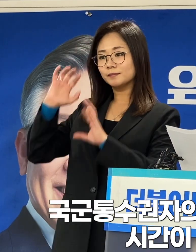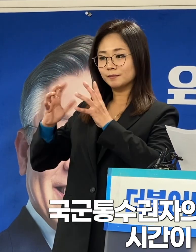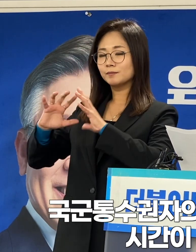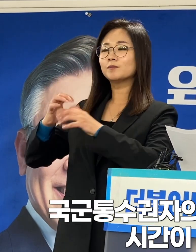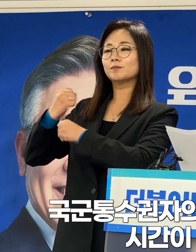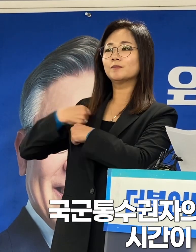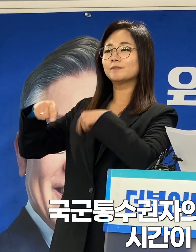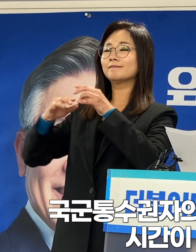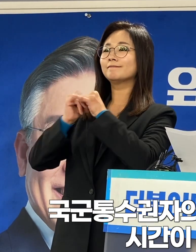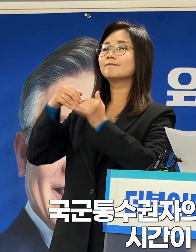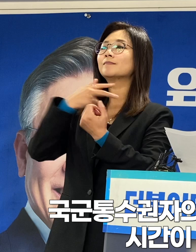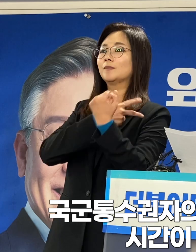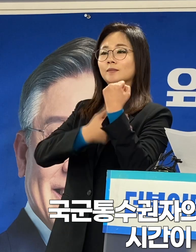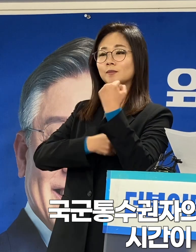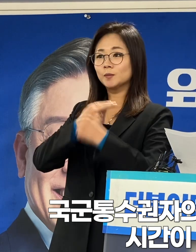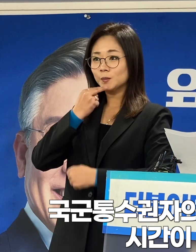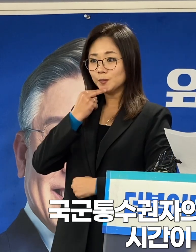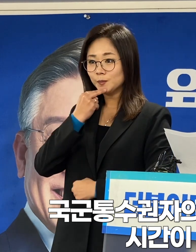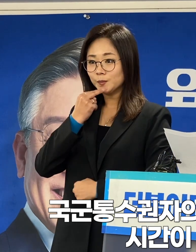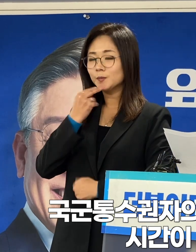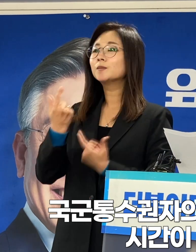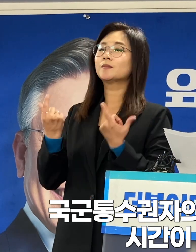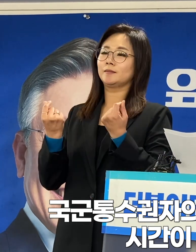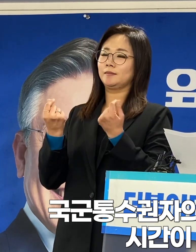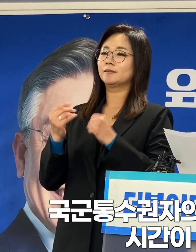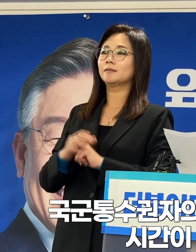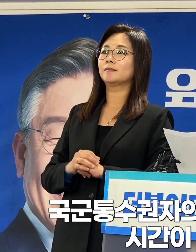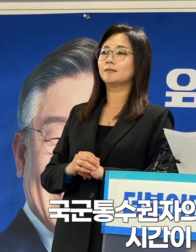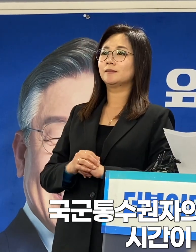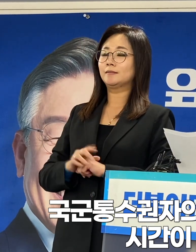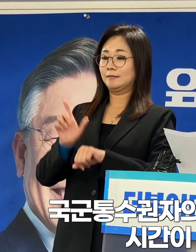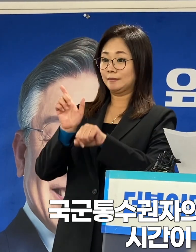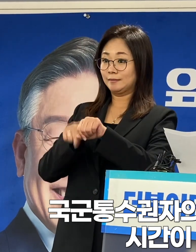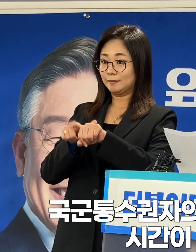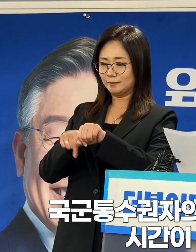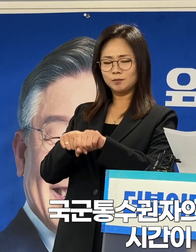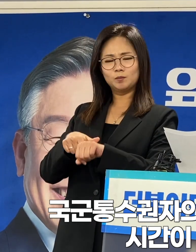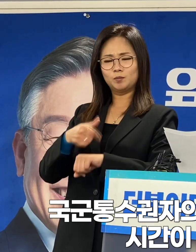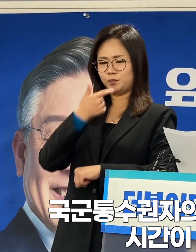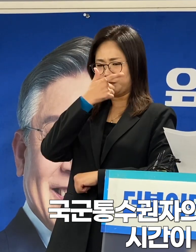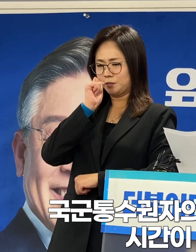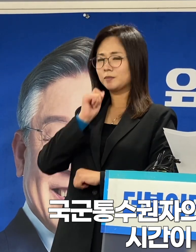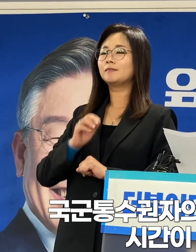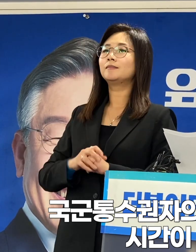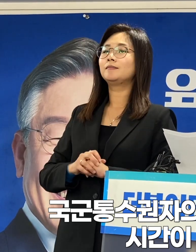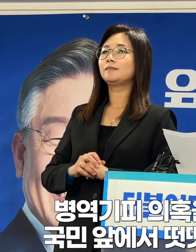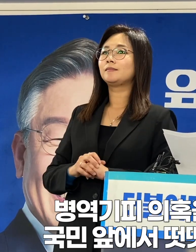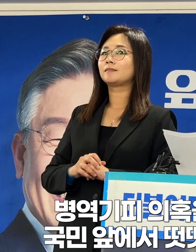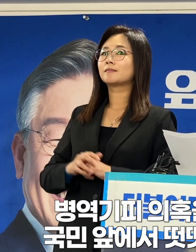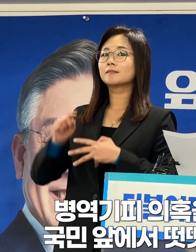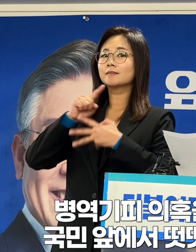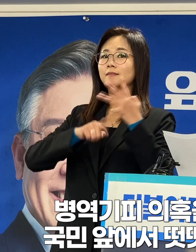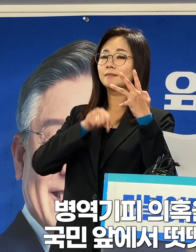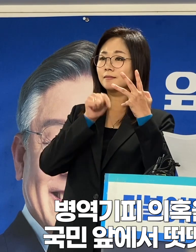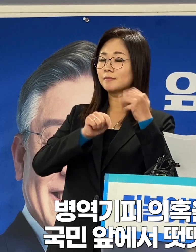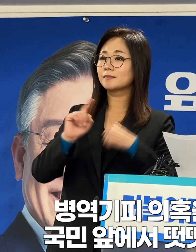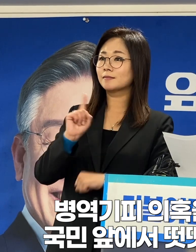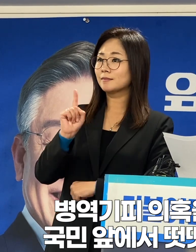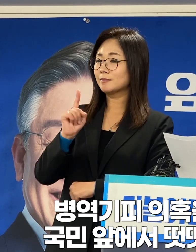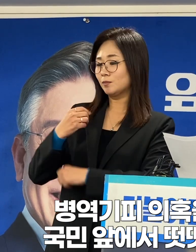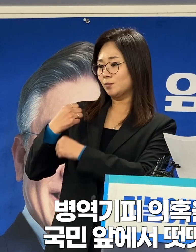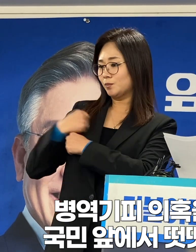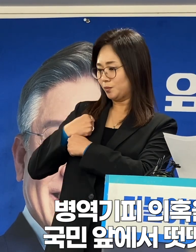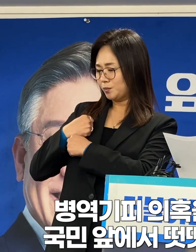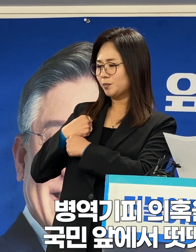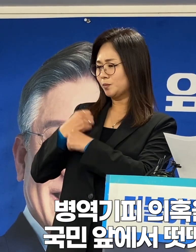국군 통수권자의 자격이 없음은 물론입니다. 시간이 얼마 남지 않았습니다. 윤석열 후보가